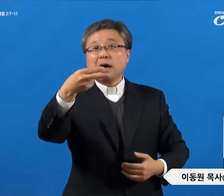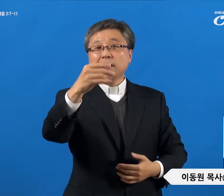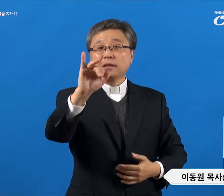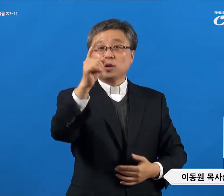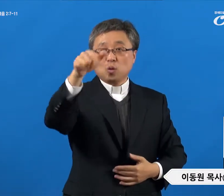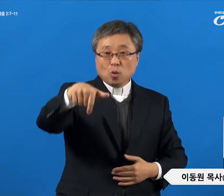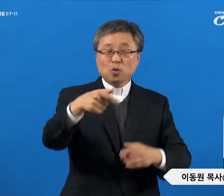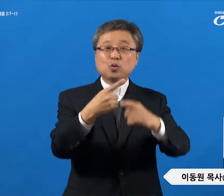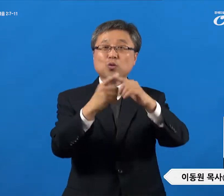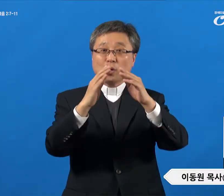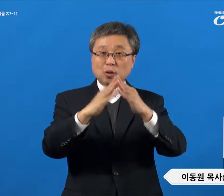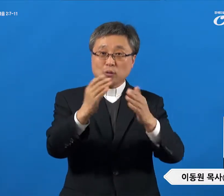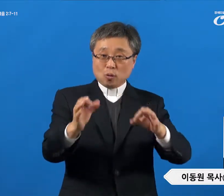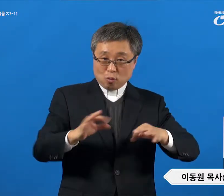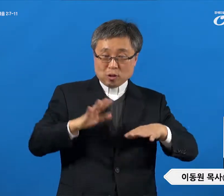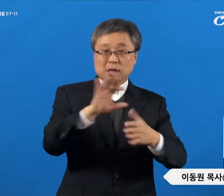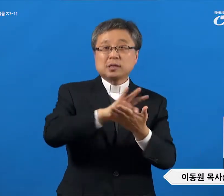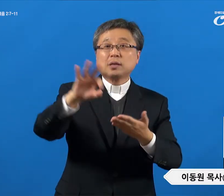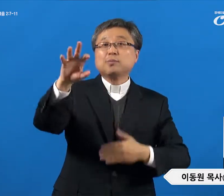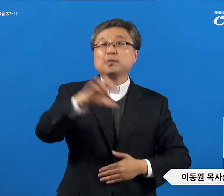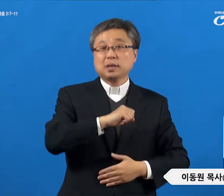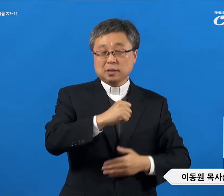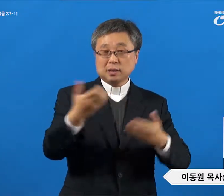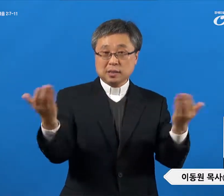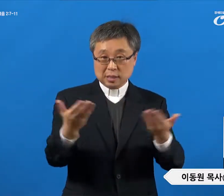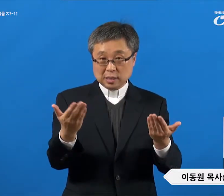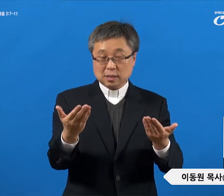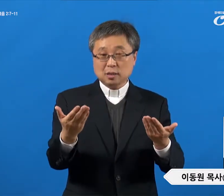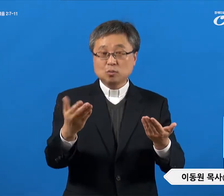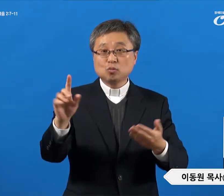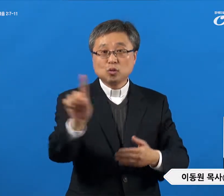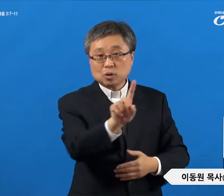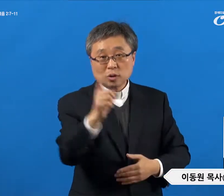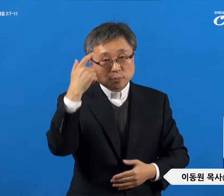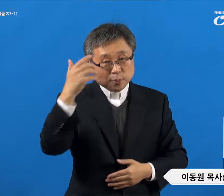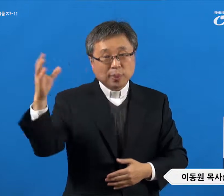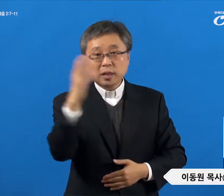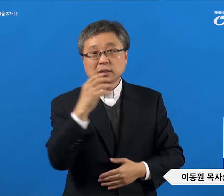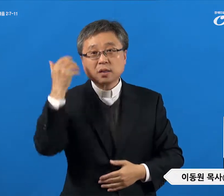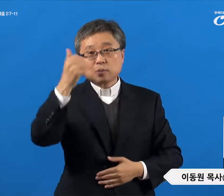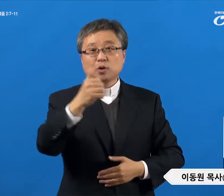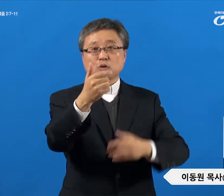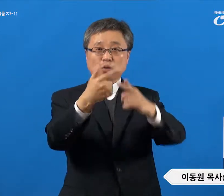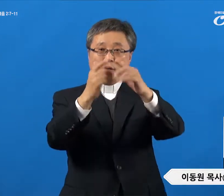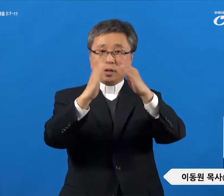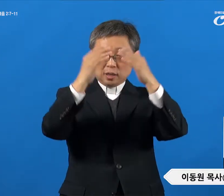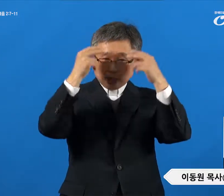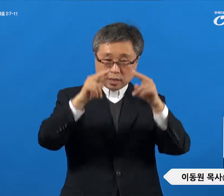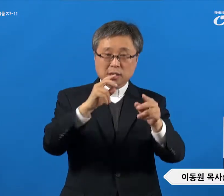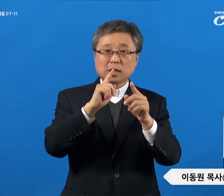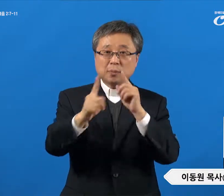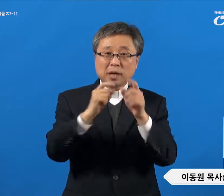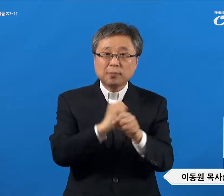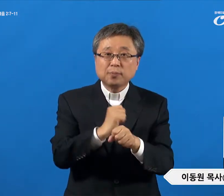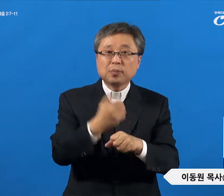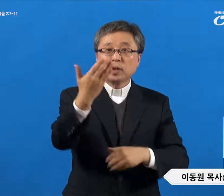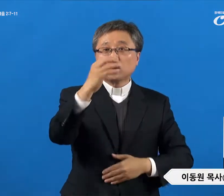받는 일에 앞서서 필요했던 것. 성령님이 이 교회를 향해서 말씀하십니다. 너희들이 좋아하는 지도자 바울과